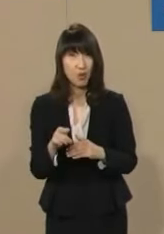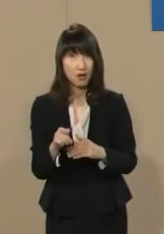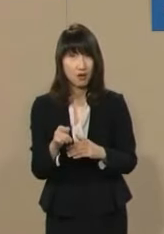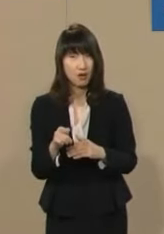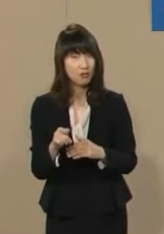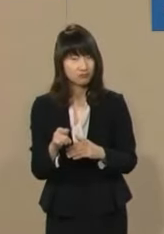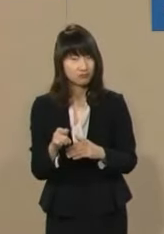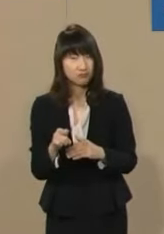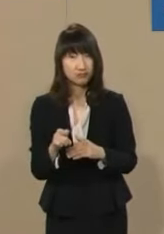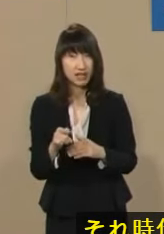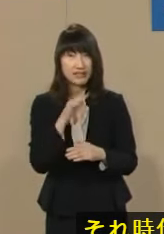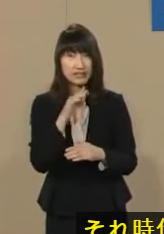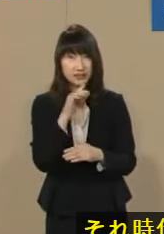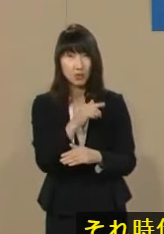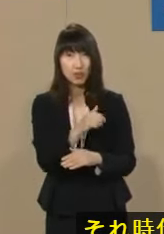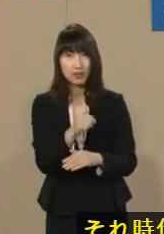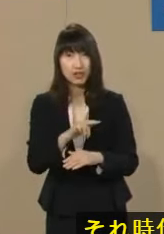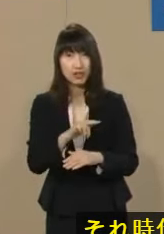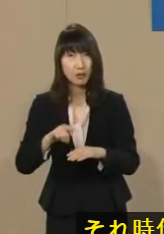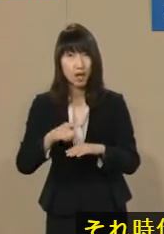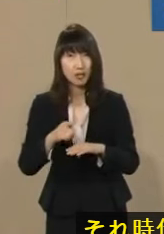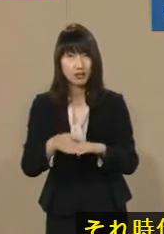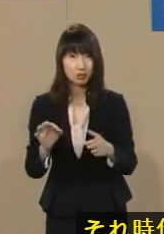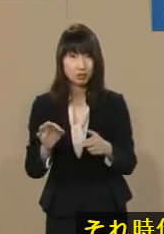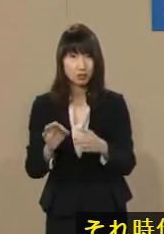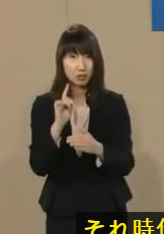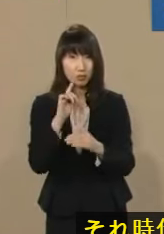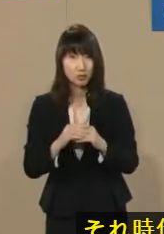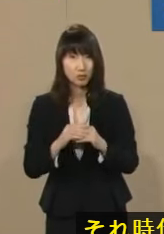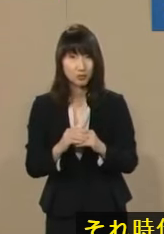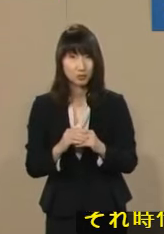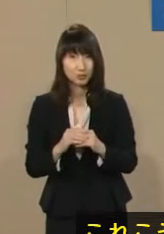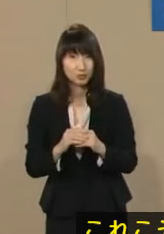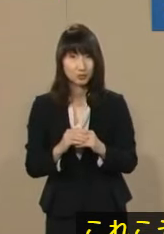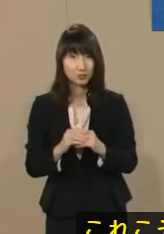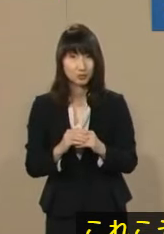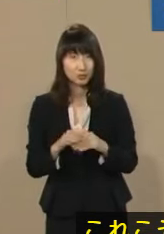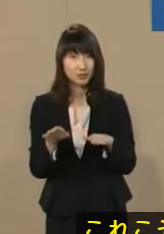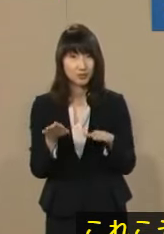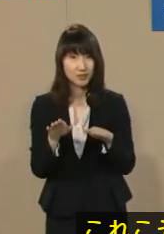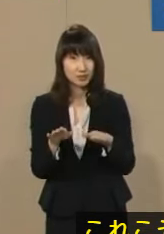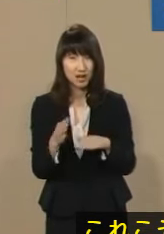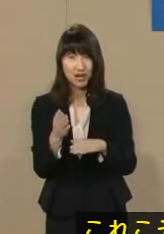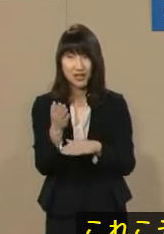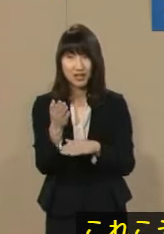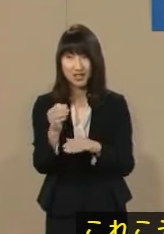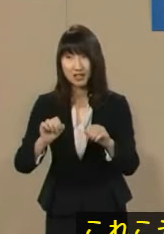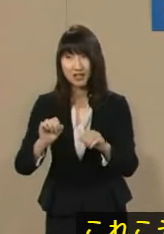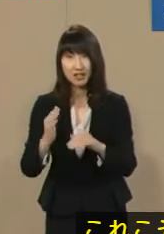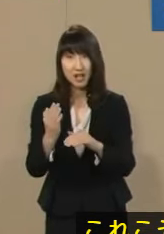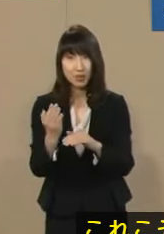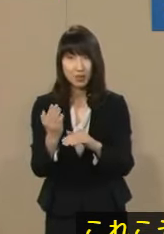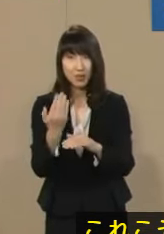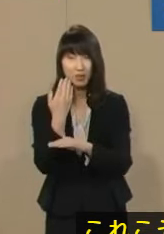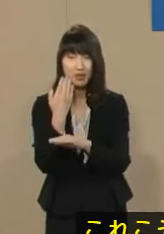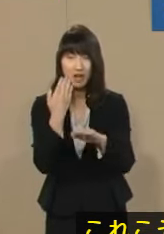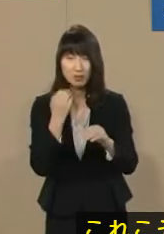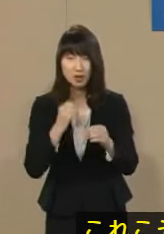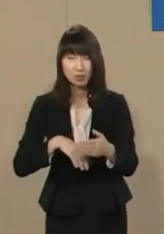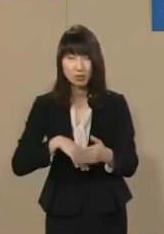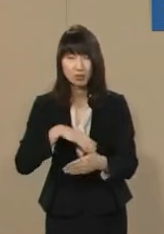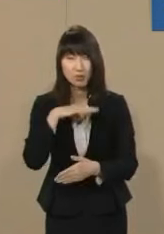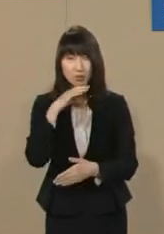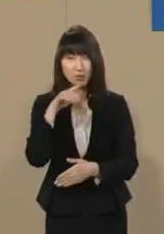け声だけではない真のダイバーシティ、多様性だと思います。今あなたが元気であっても、誰もが年を